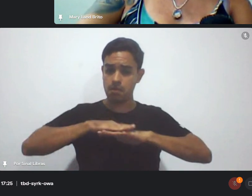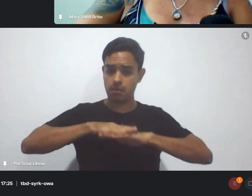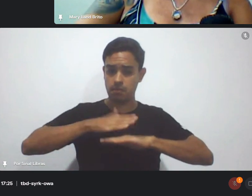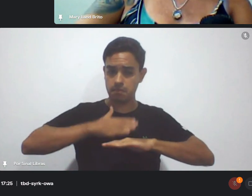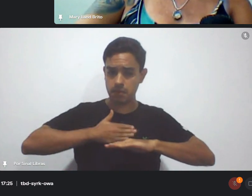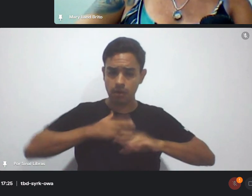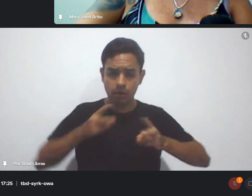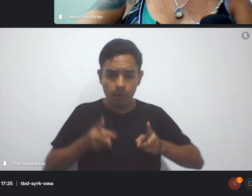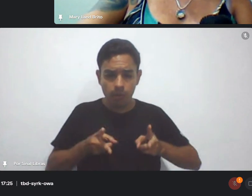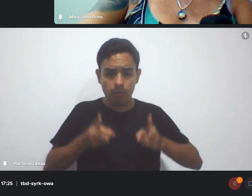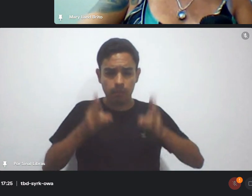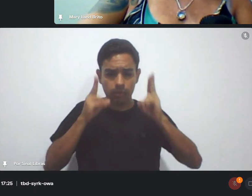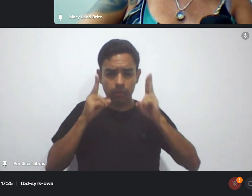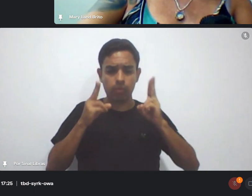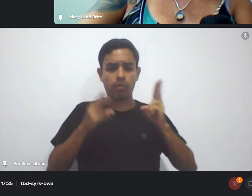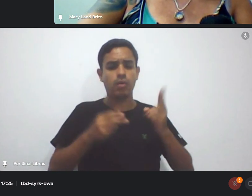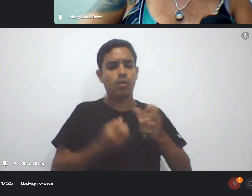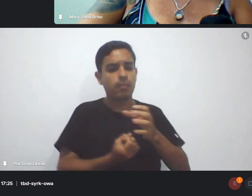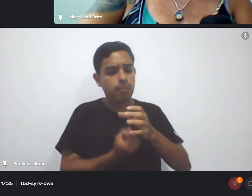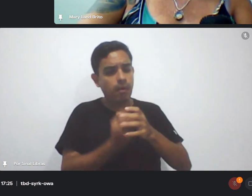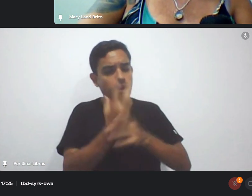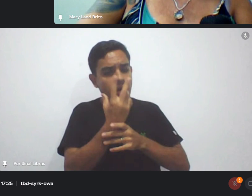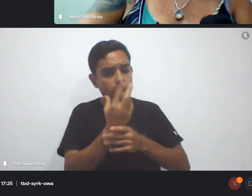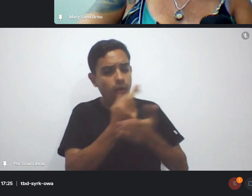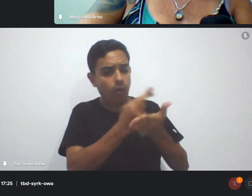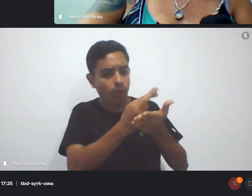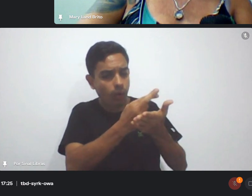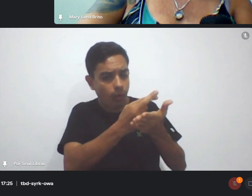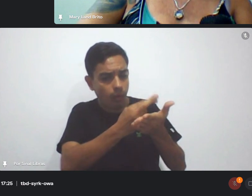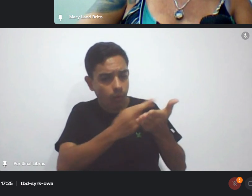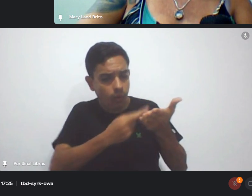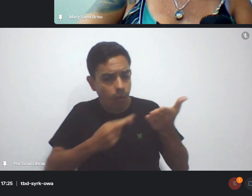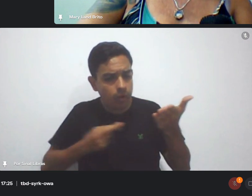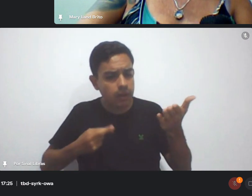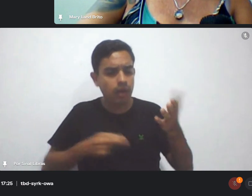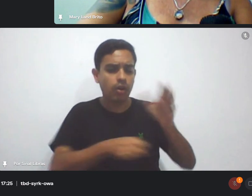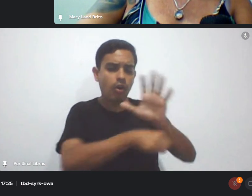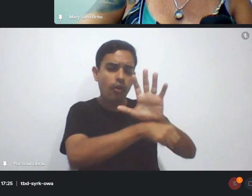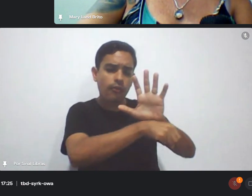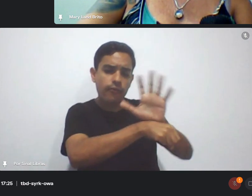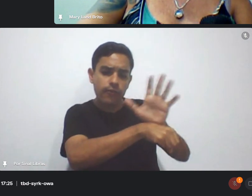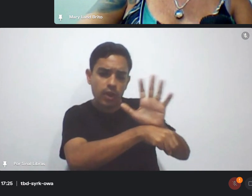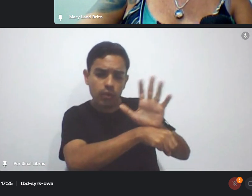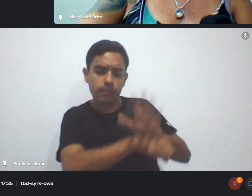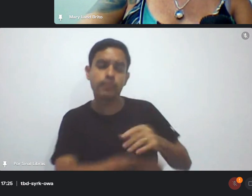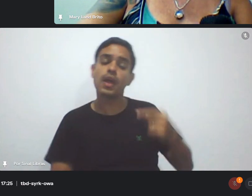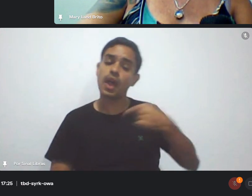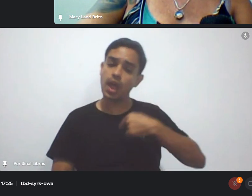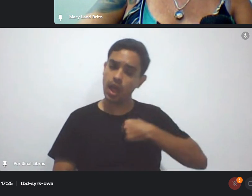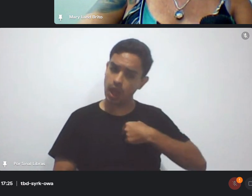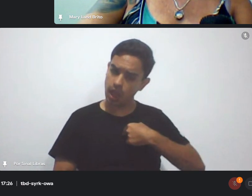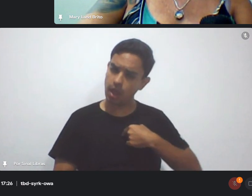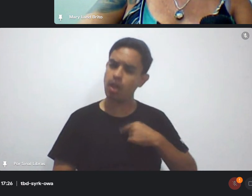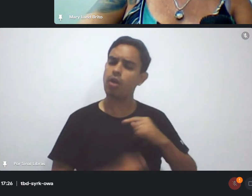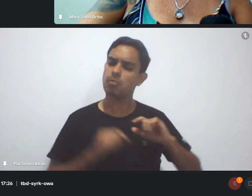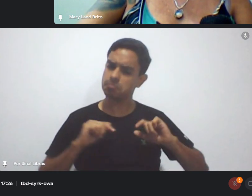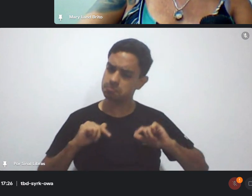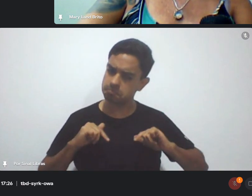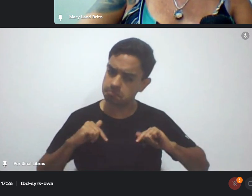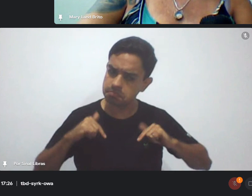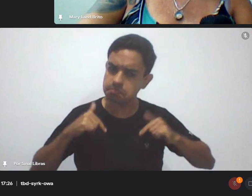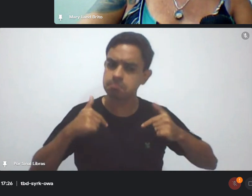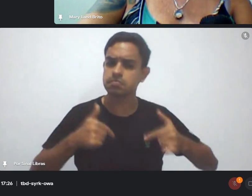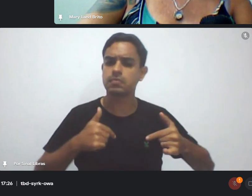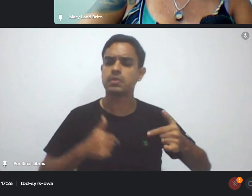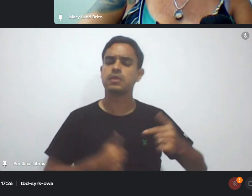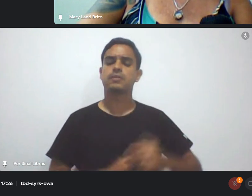crio roteiro, faço roteiro para filme, enfim, eu sou uma pessoa bem capacitada, digamos